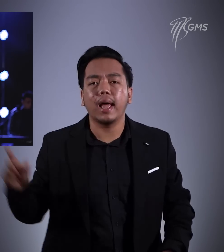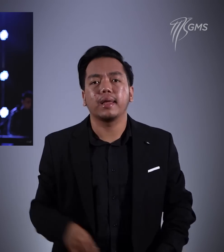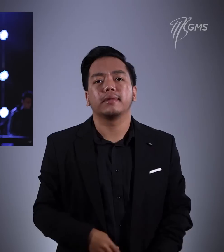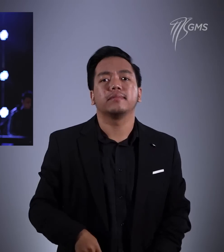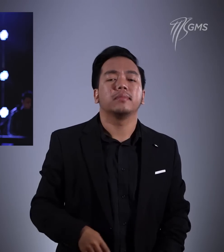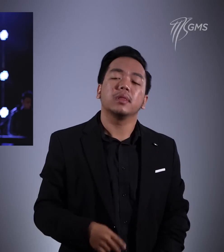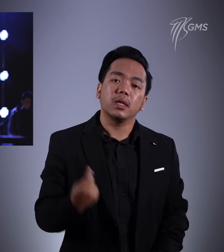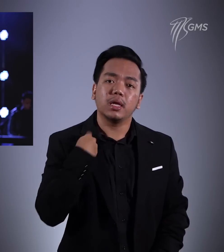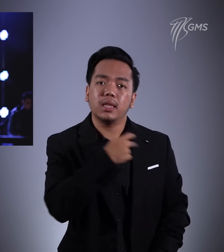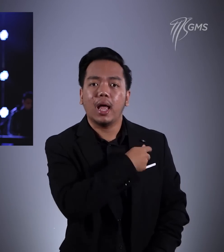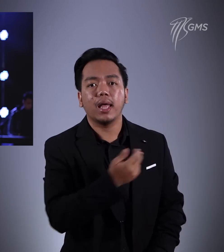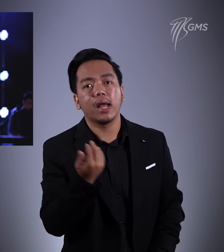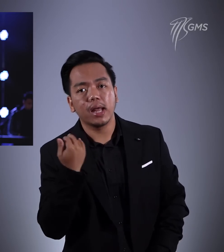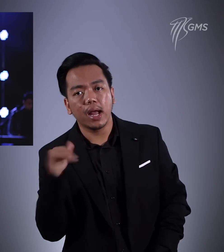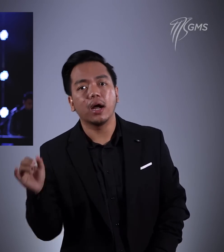menjadi nabi.